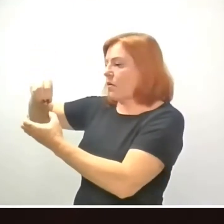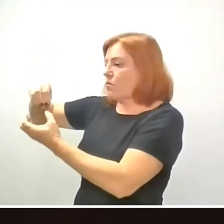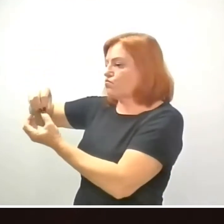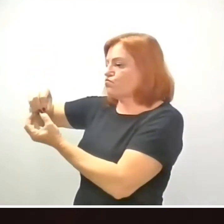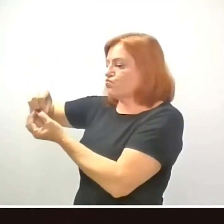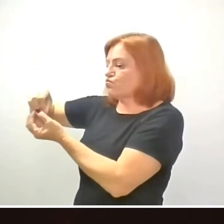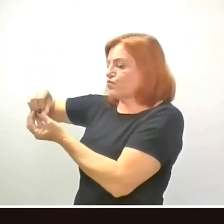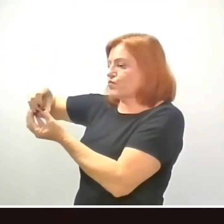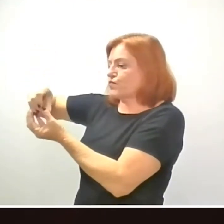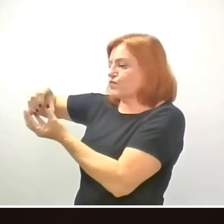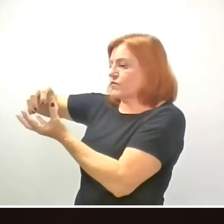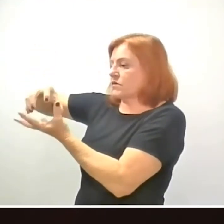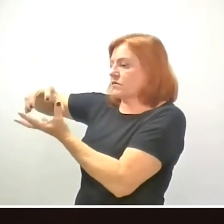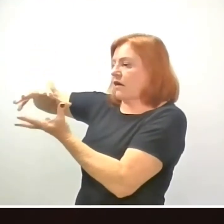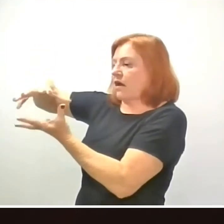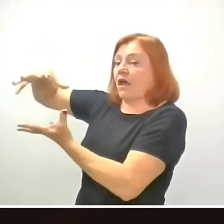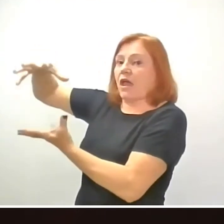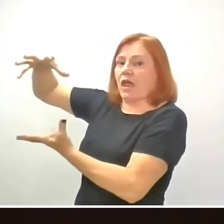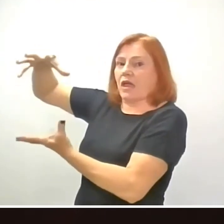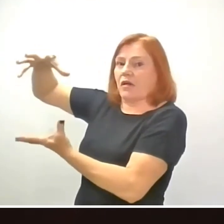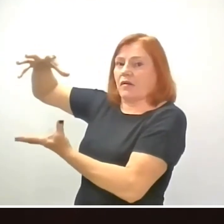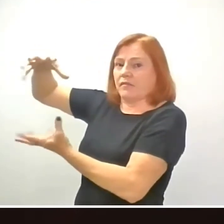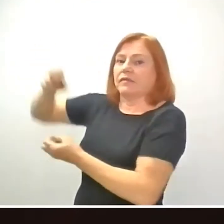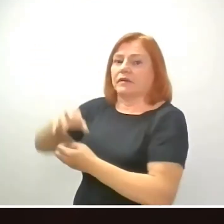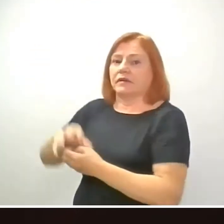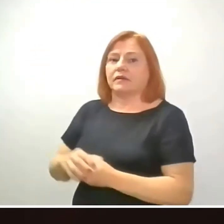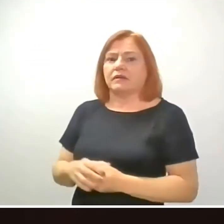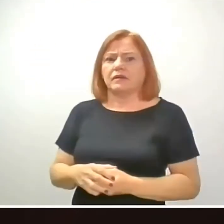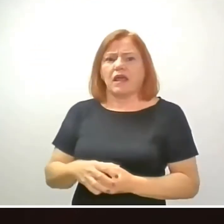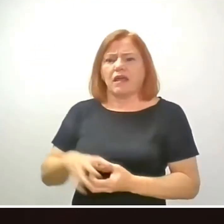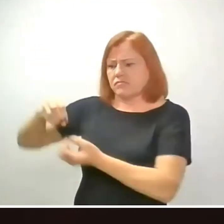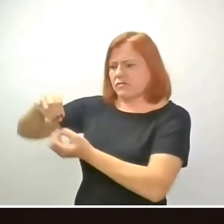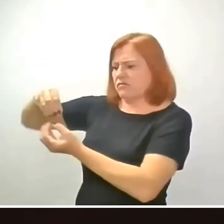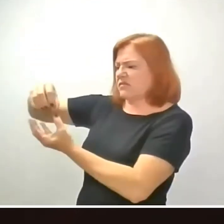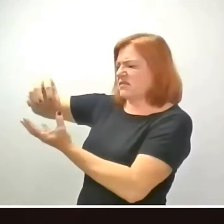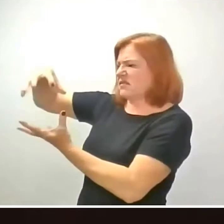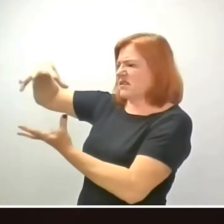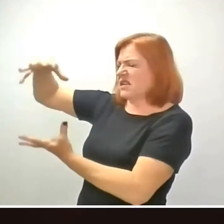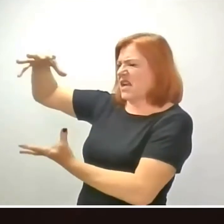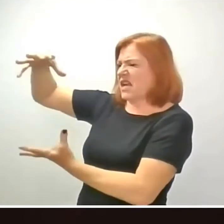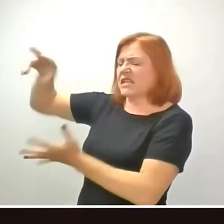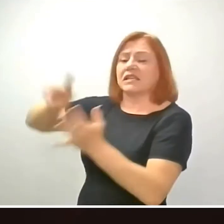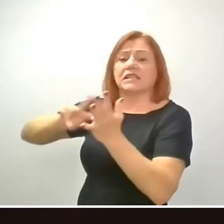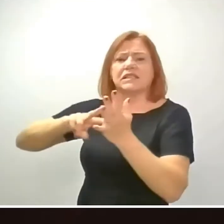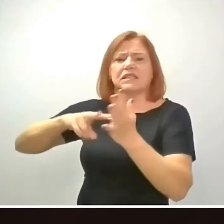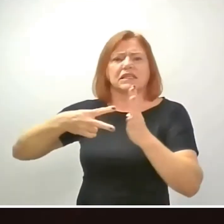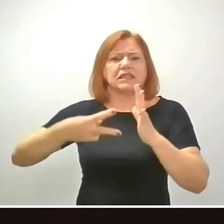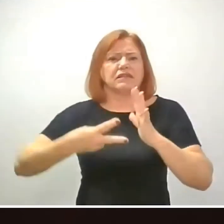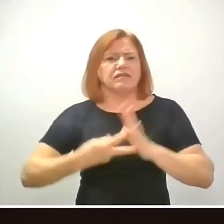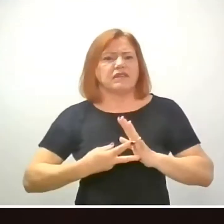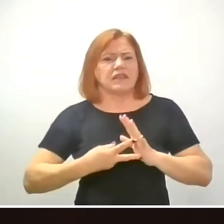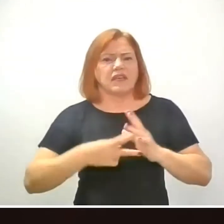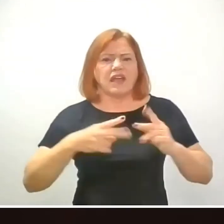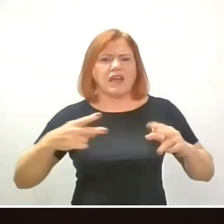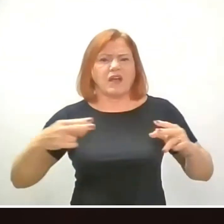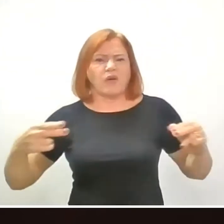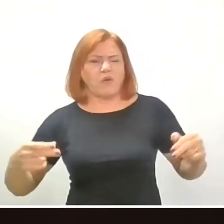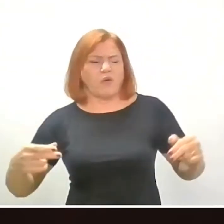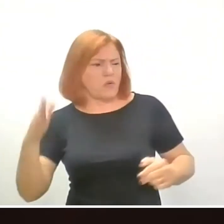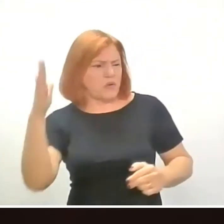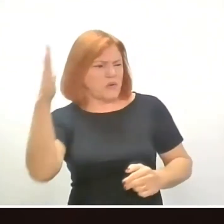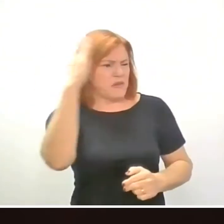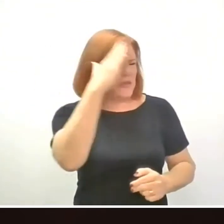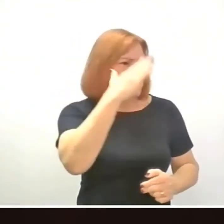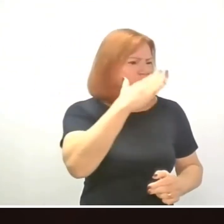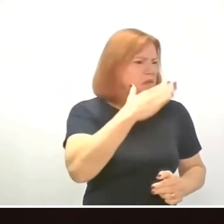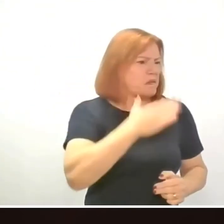né, representa coisas malignas como a hipocrisia, a corrupção, o pecado. Podemos ver